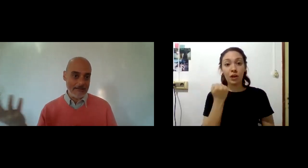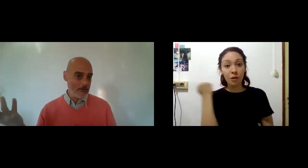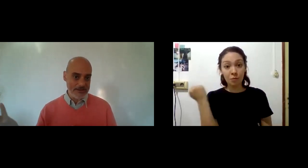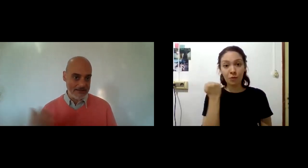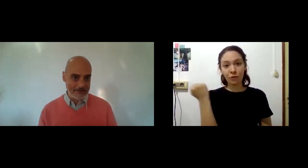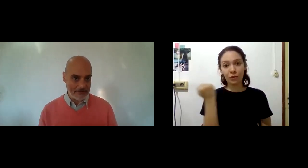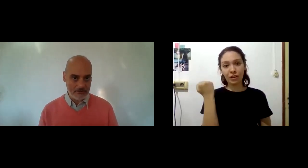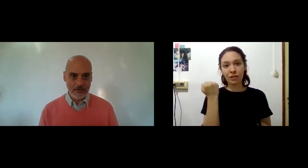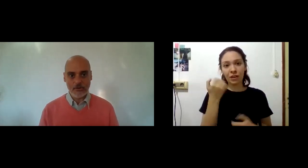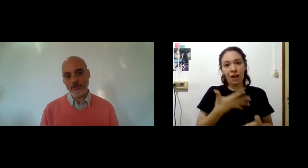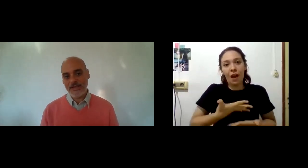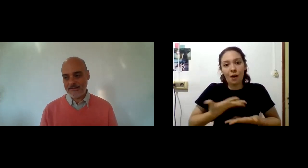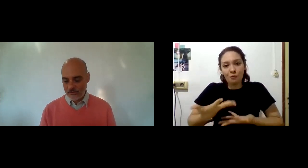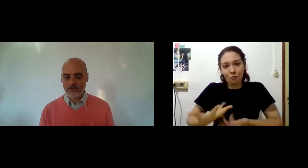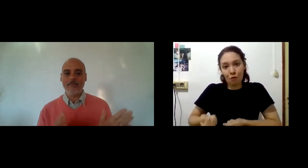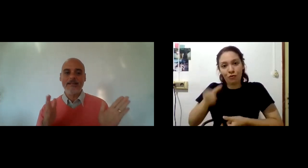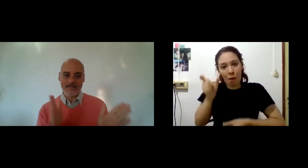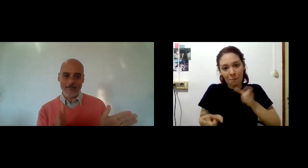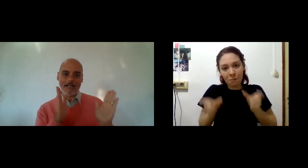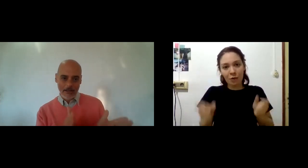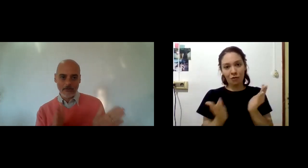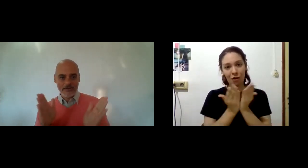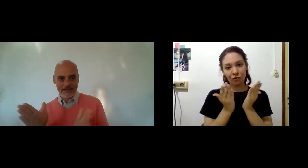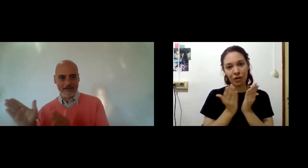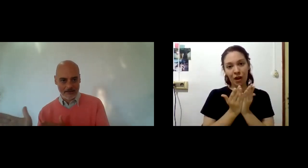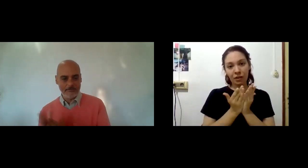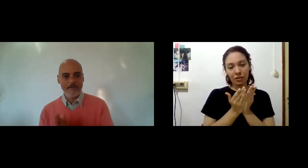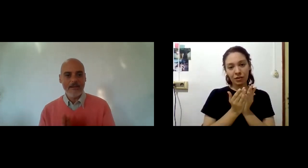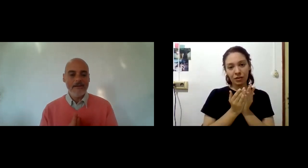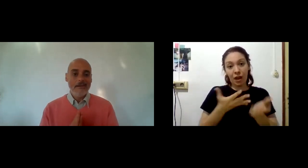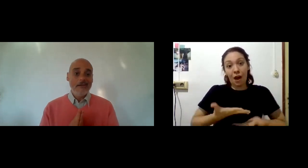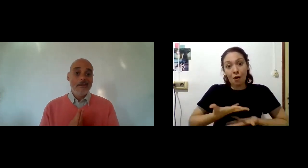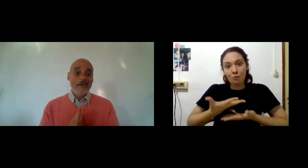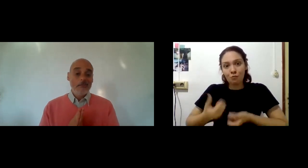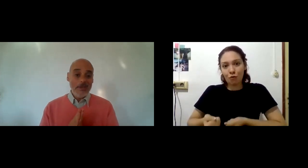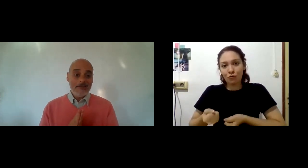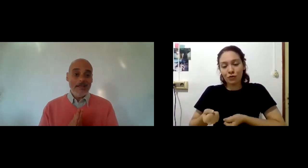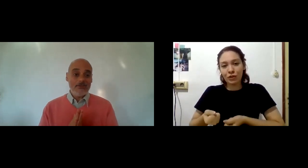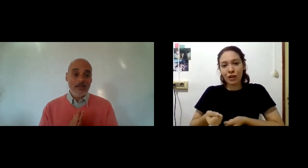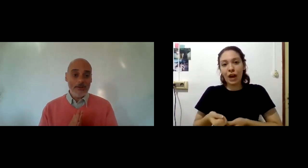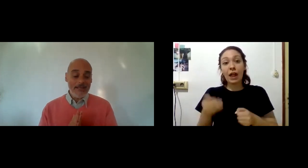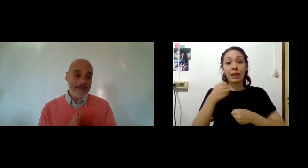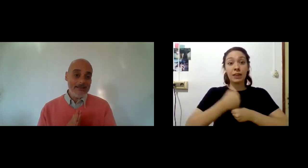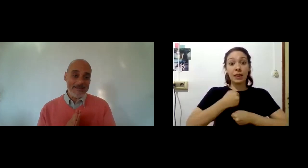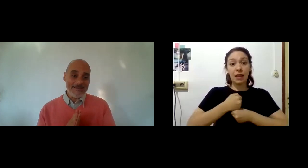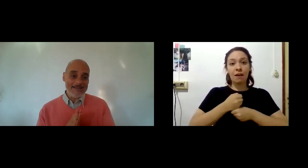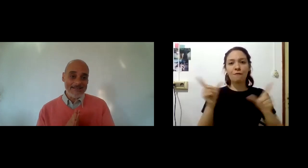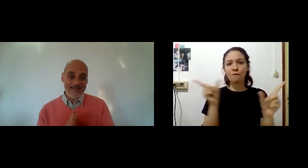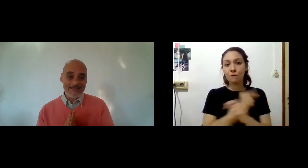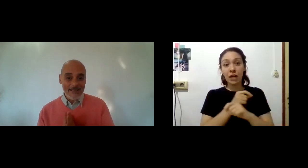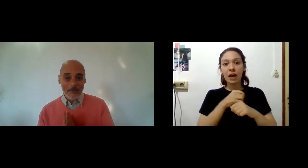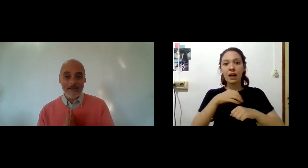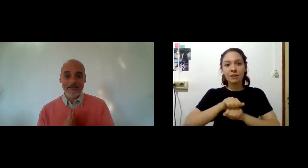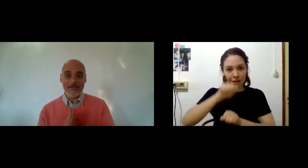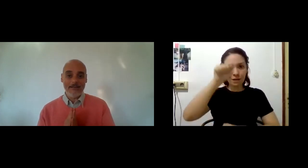tesis, trabajos finales de grado. No son tesis, sino que se llama trabajo final de grado. Bien, eso es una novedad que me parece interesante